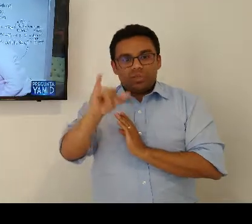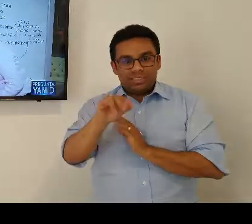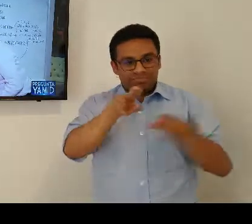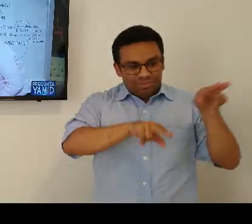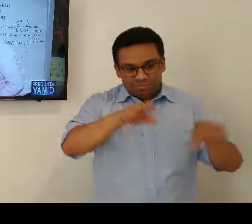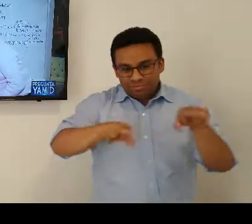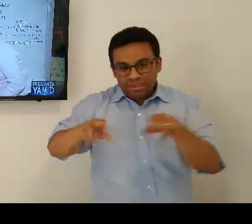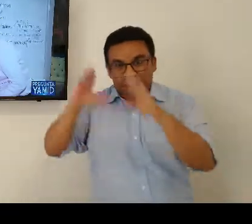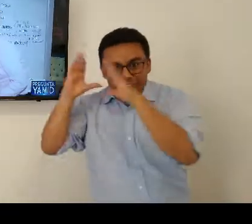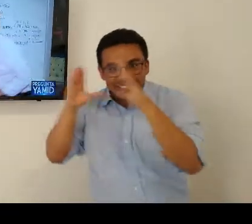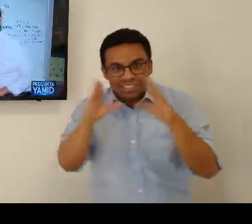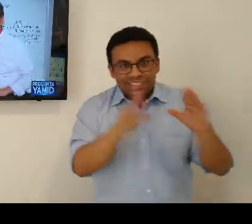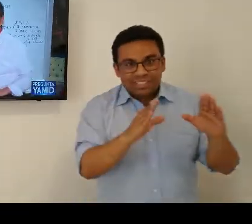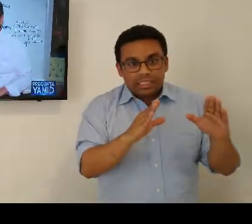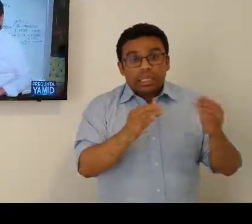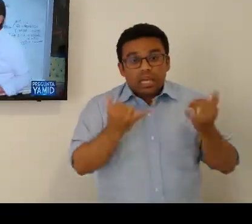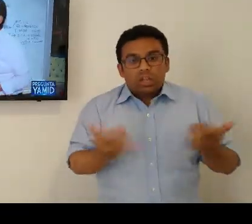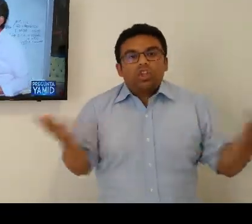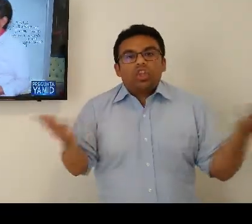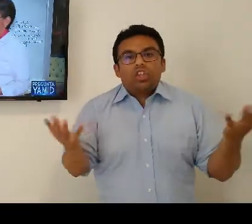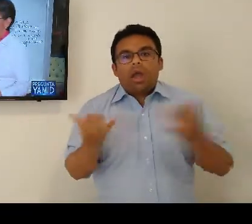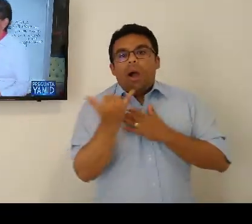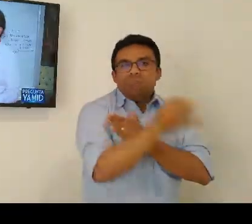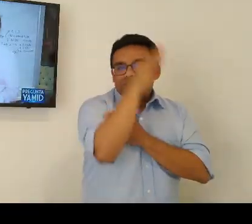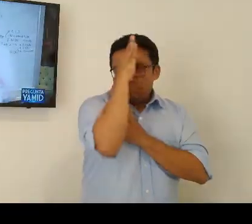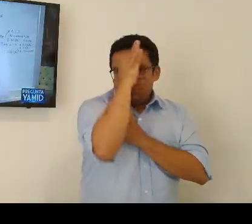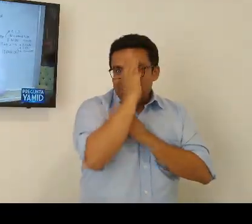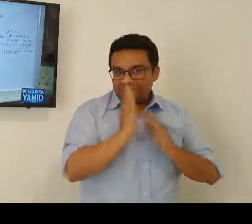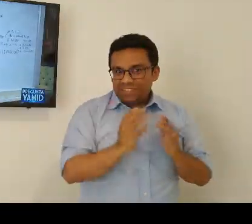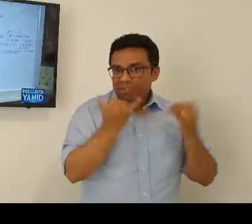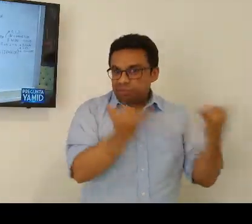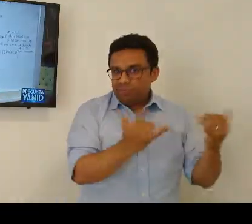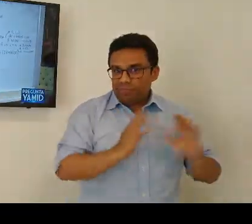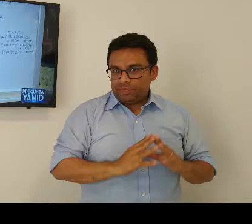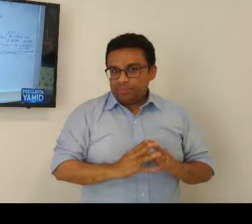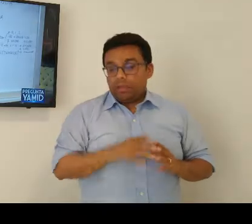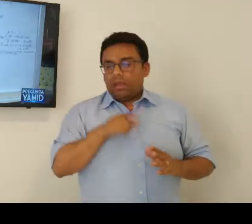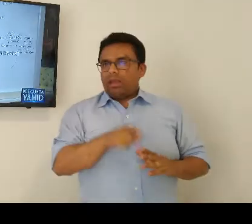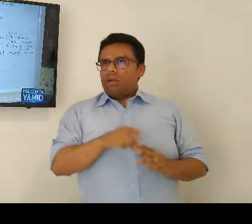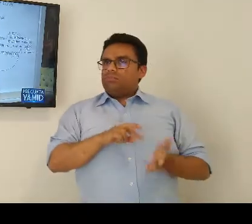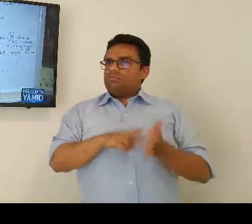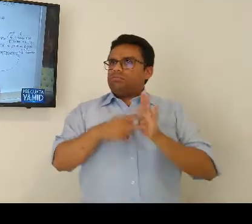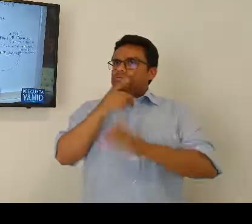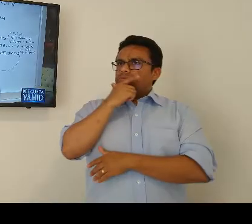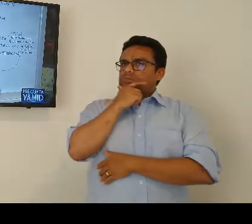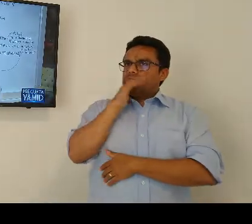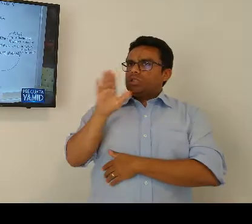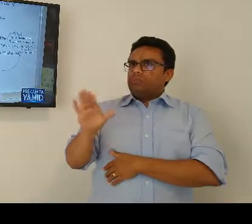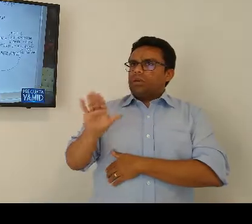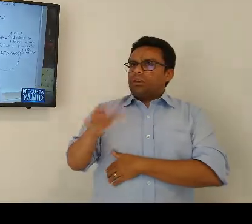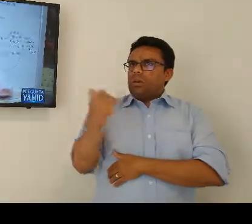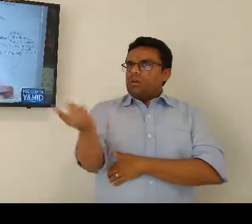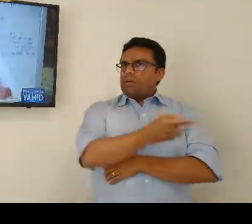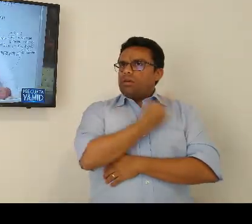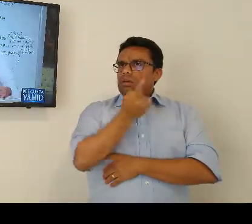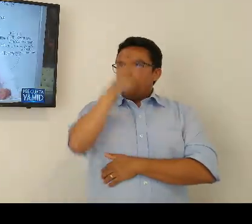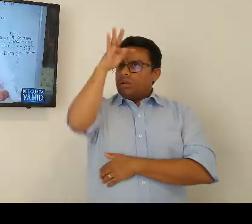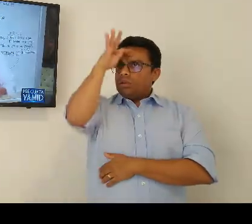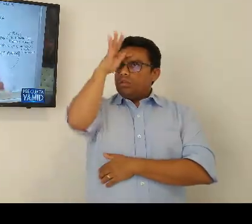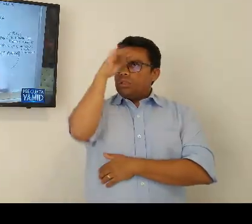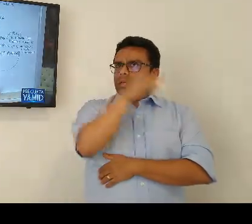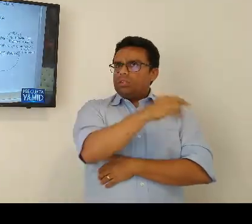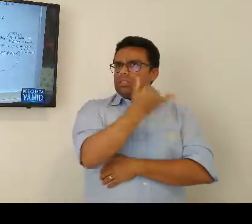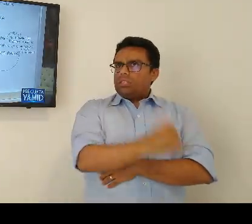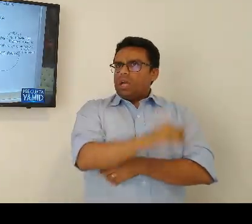hacer dentro de los hospitales actuales. Ahora, eso quiere decir que muchas unidades de cuidado intermedio, que muchas camas hospitalarias dentro